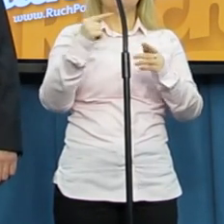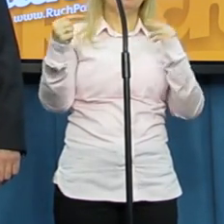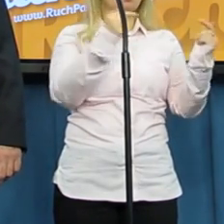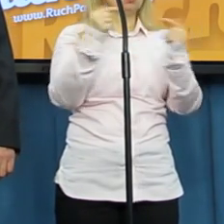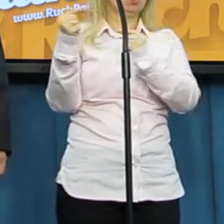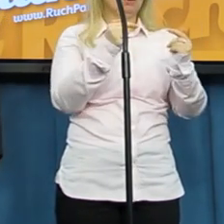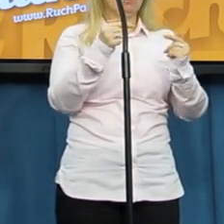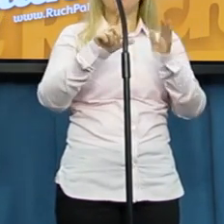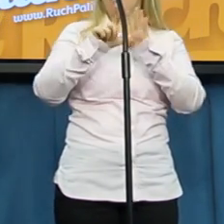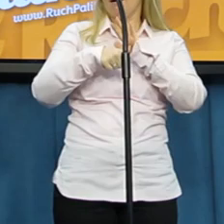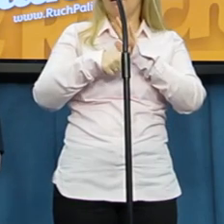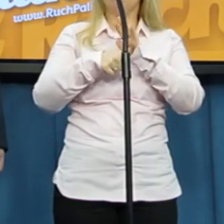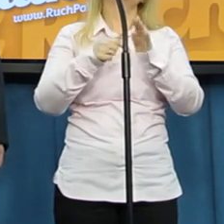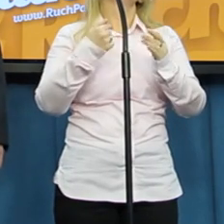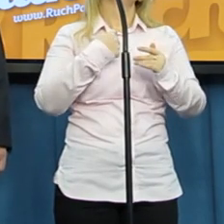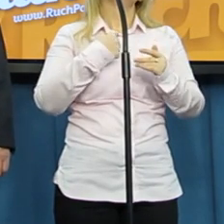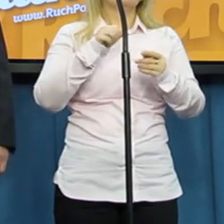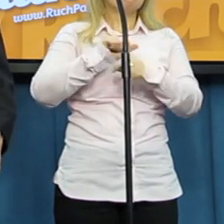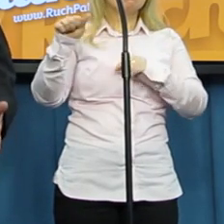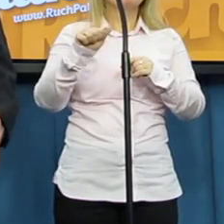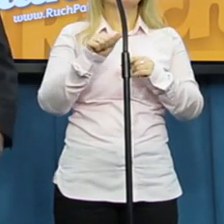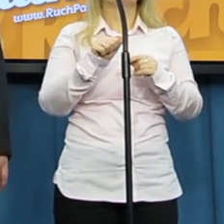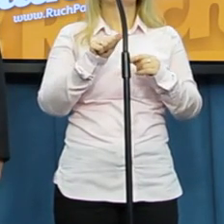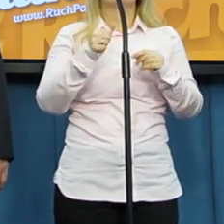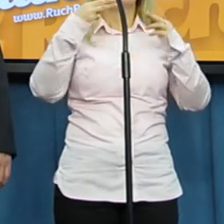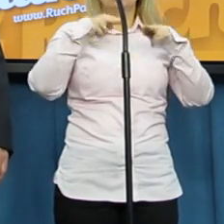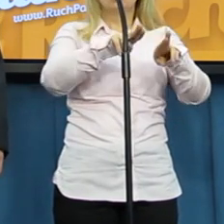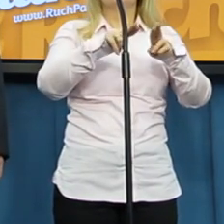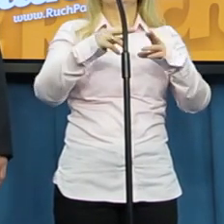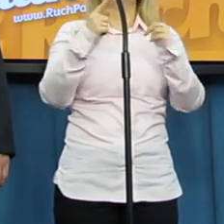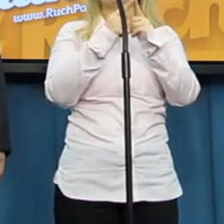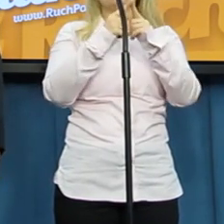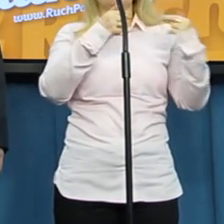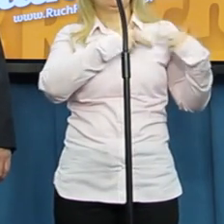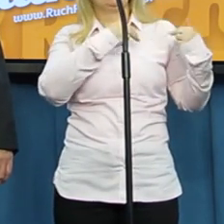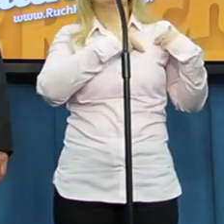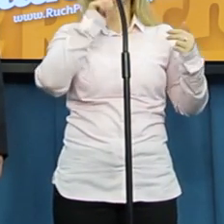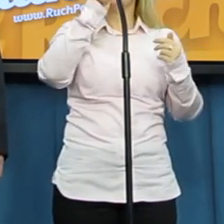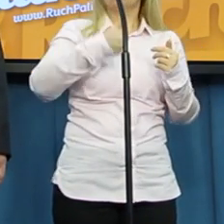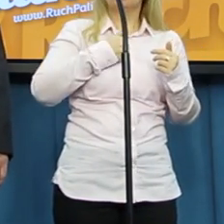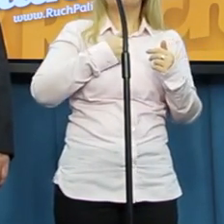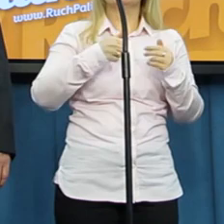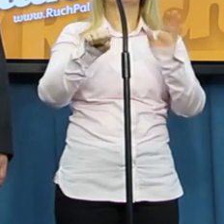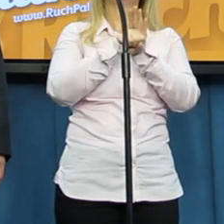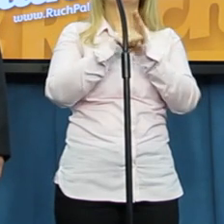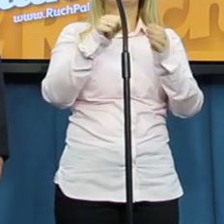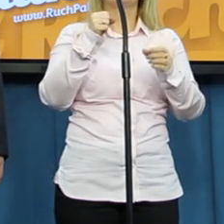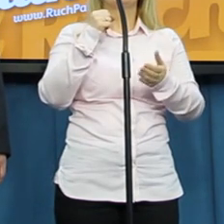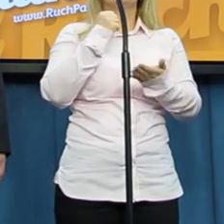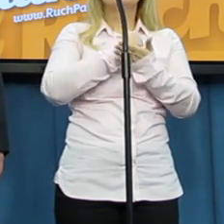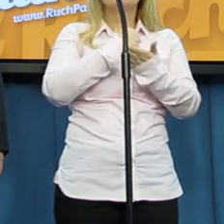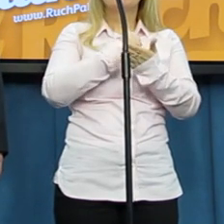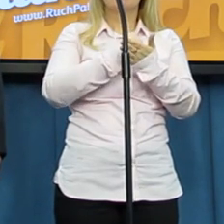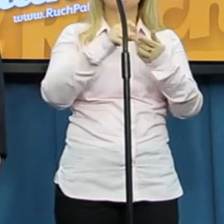drugie, ja jestem uczestnikiem spotkań Komisji Europejskiej, Komisji do Spraw Unii Europejskiej w polskim